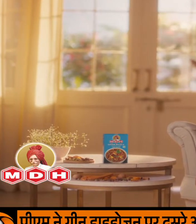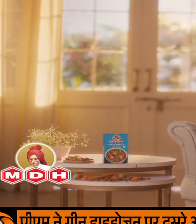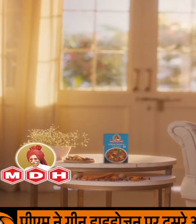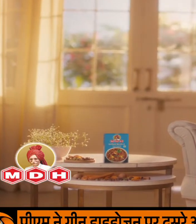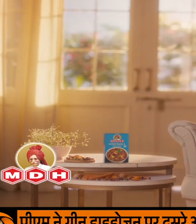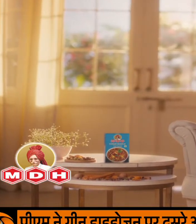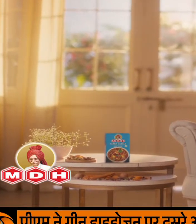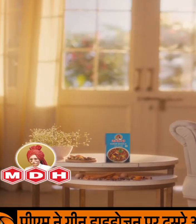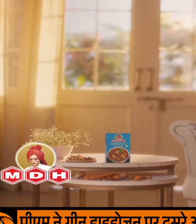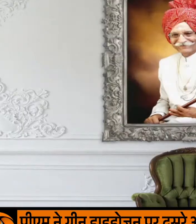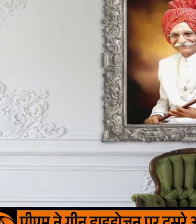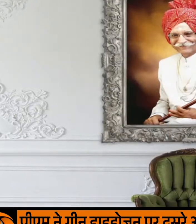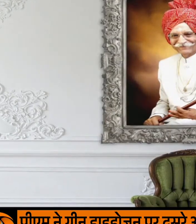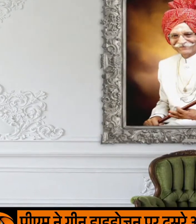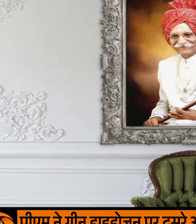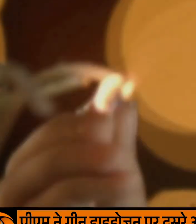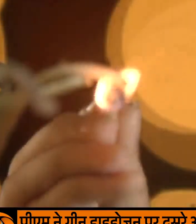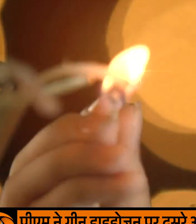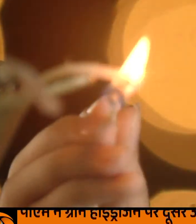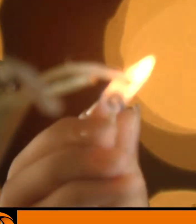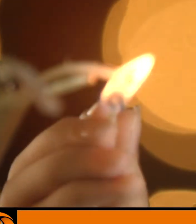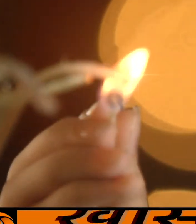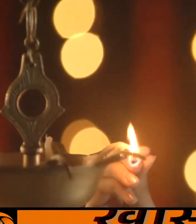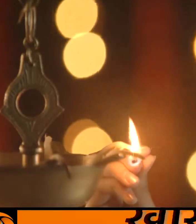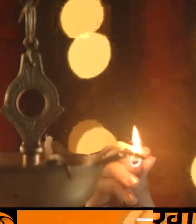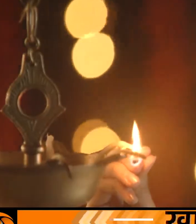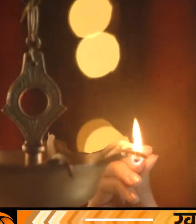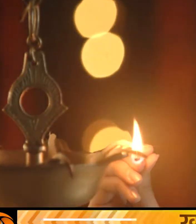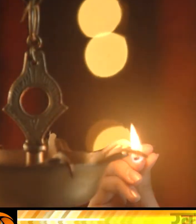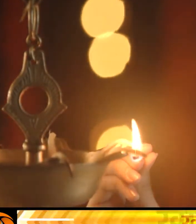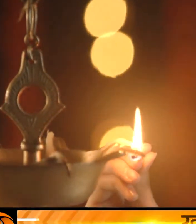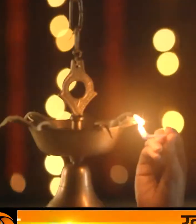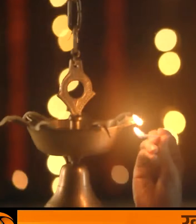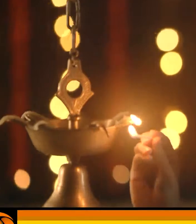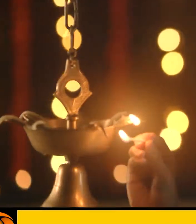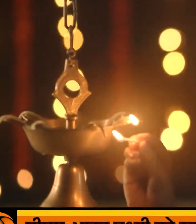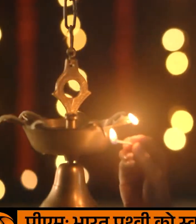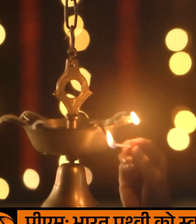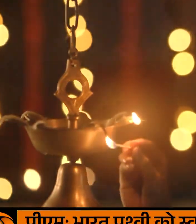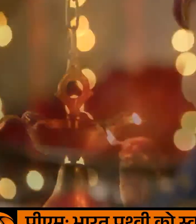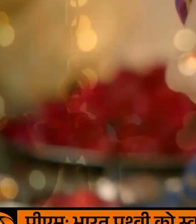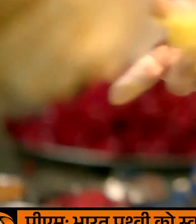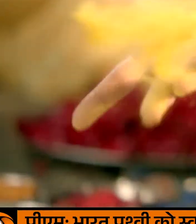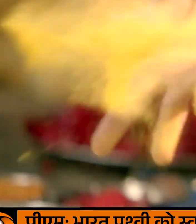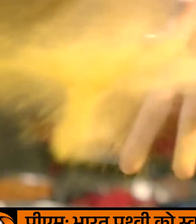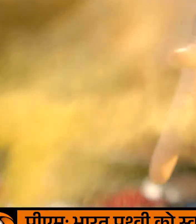है स्वाद से जुड़ा। बेटियां घर की रौनक हैं।